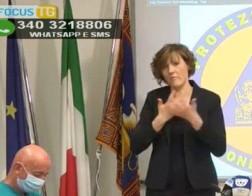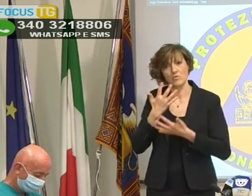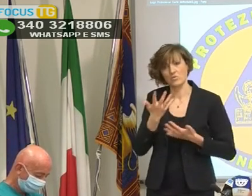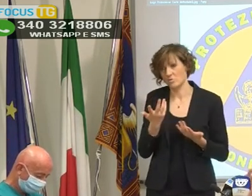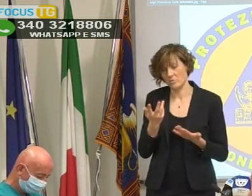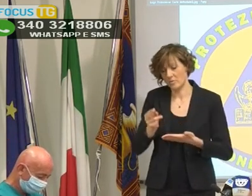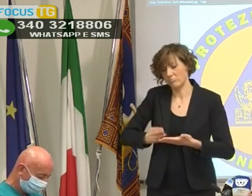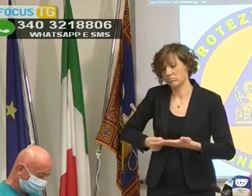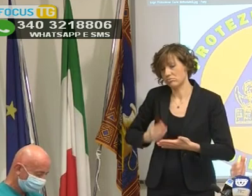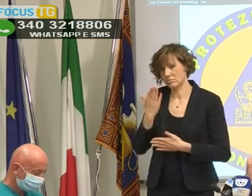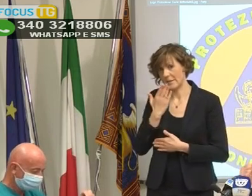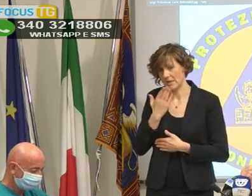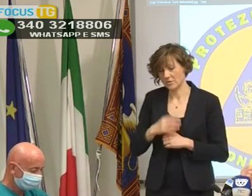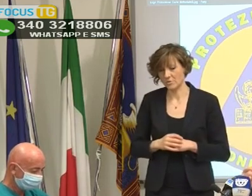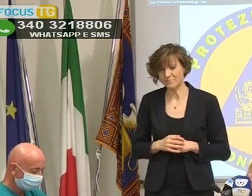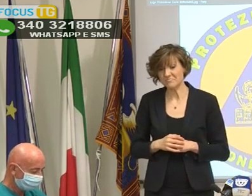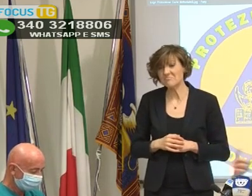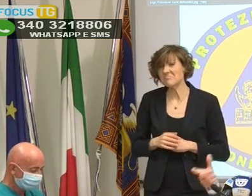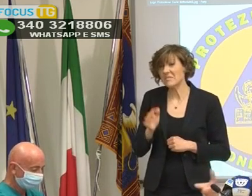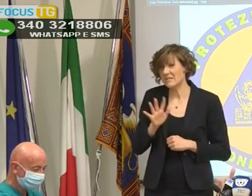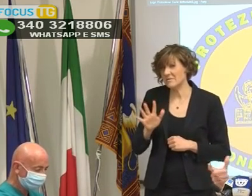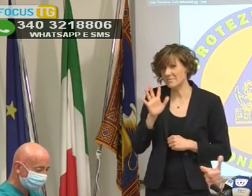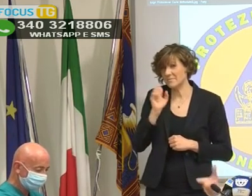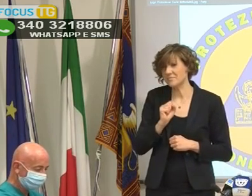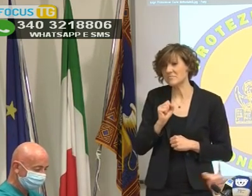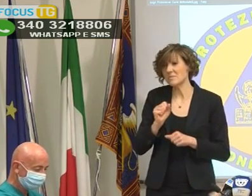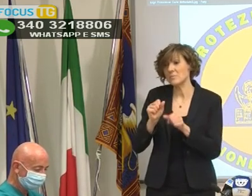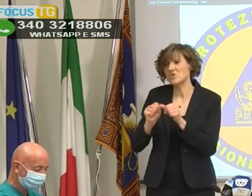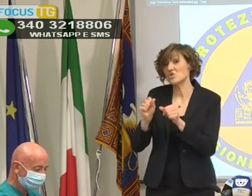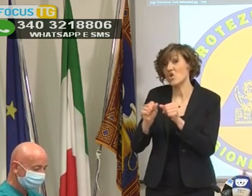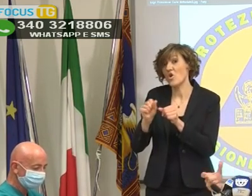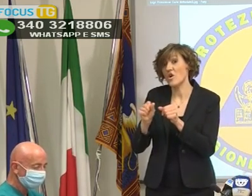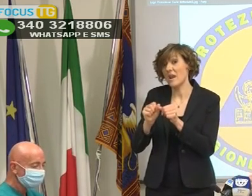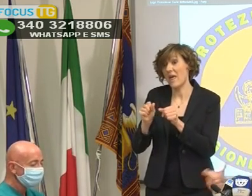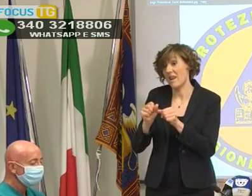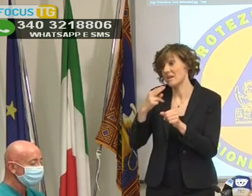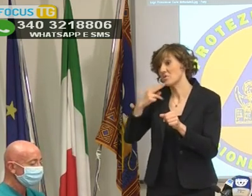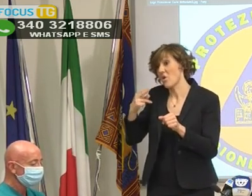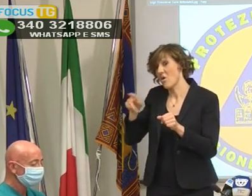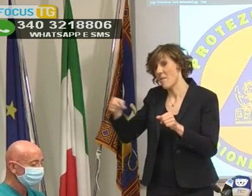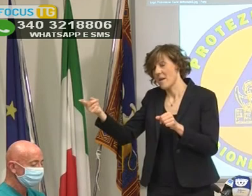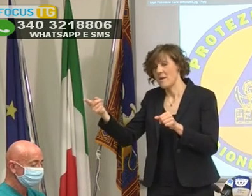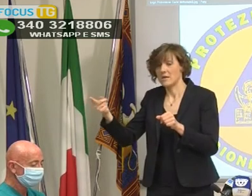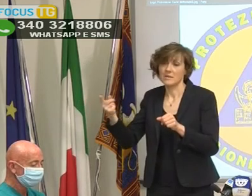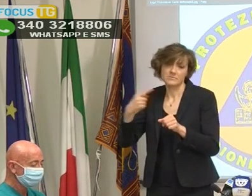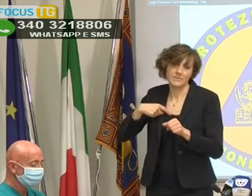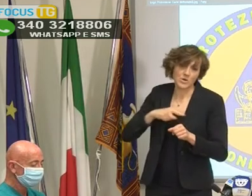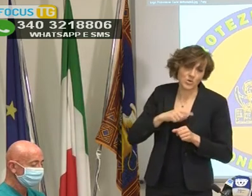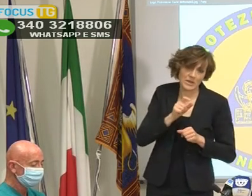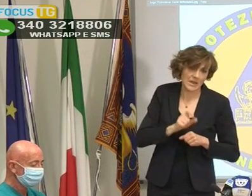perché mi sembra di aver capito che la sorella, che ha un nome, immaginate, per noi italiani, che è praticamente